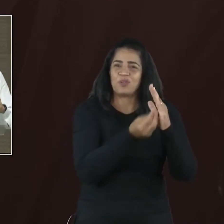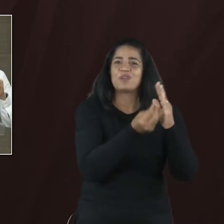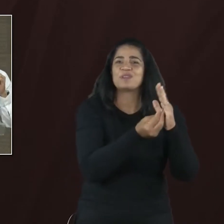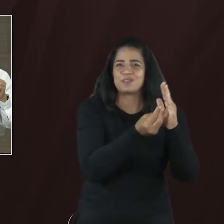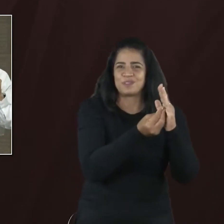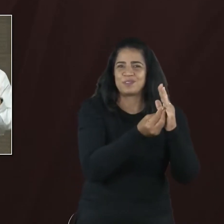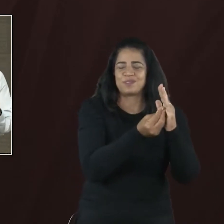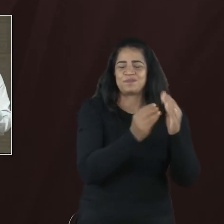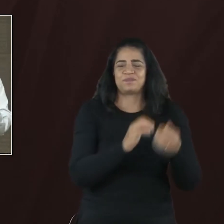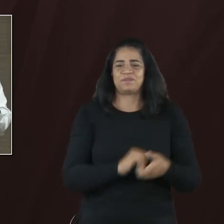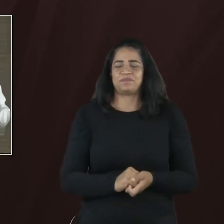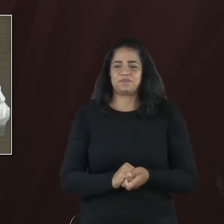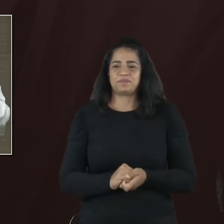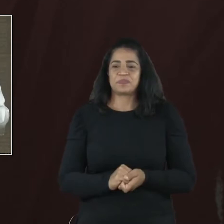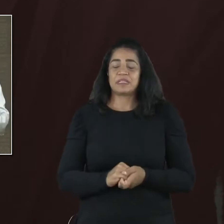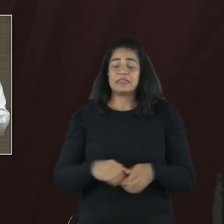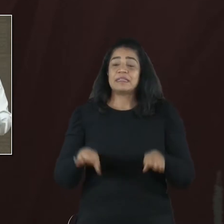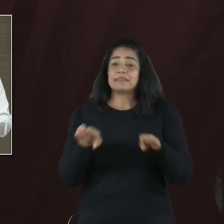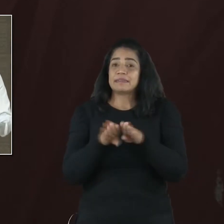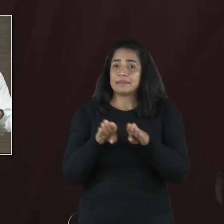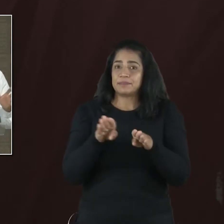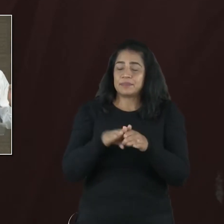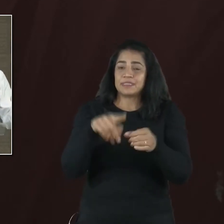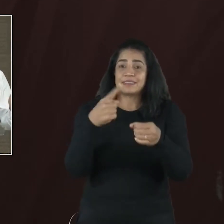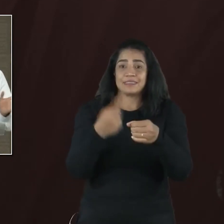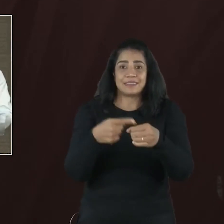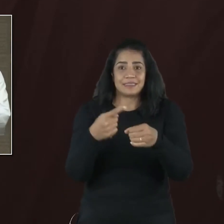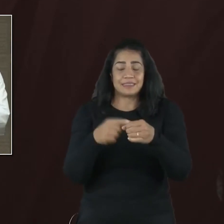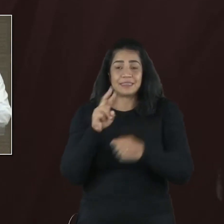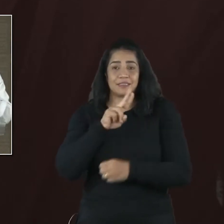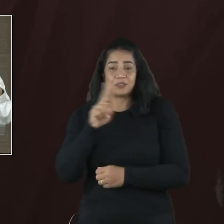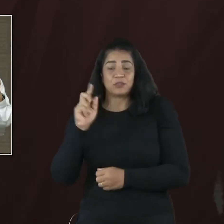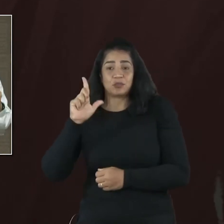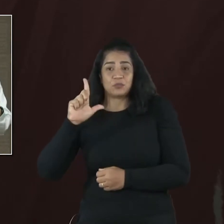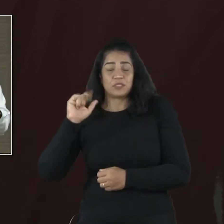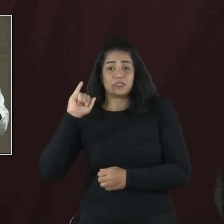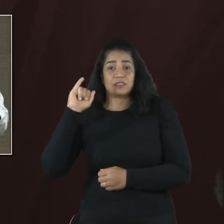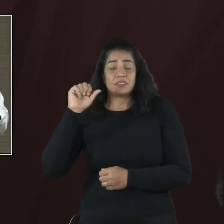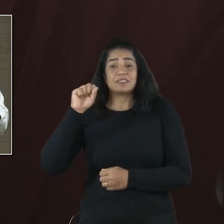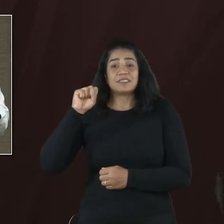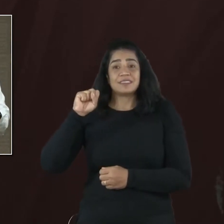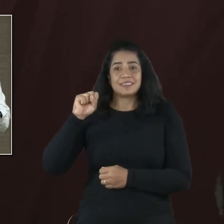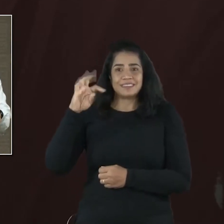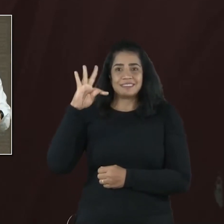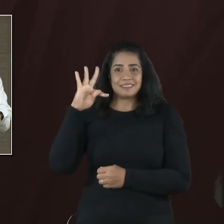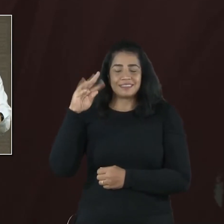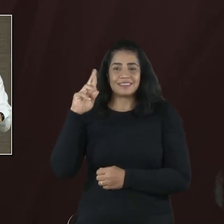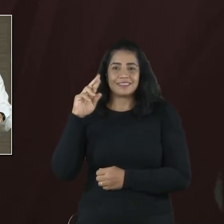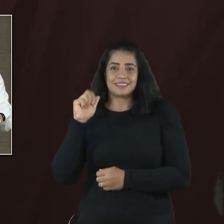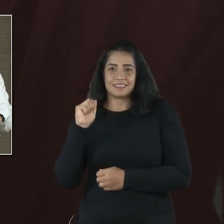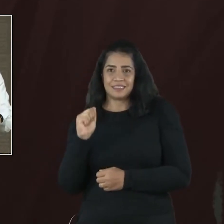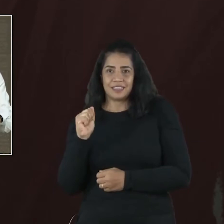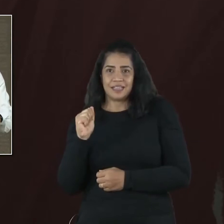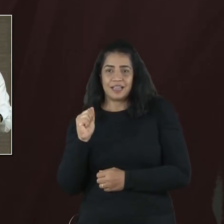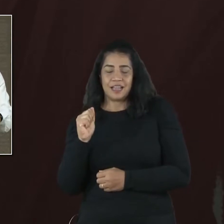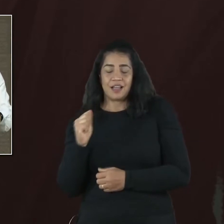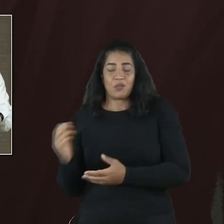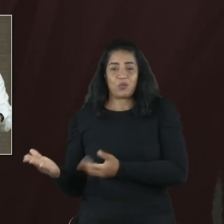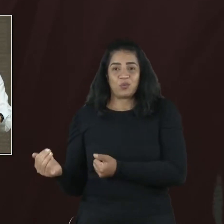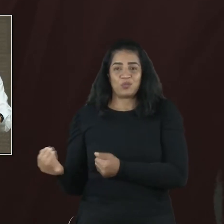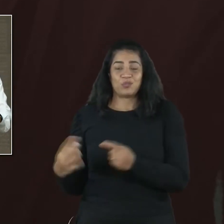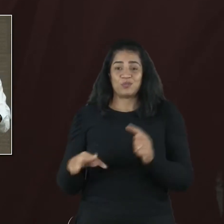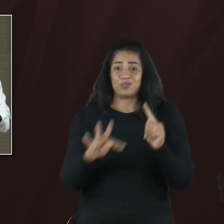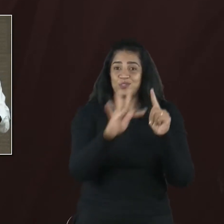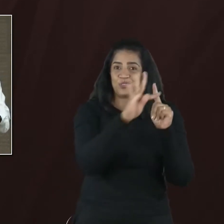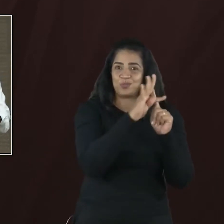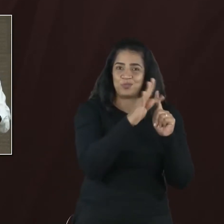o jovem Timóteo foi chamado, não é isso, na segunda viagem para acompanhar Paulo, e a verdadeira